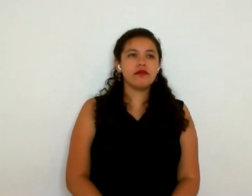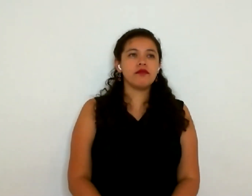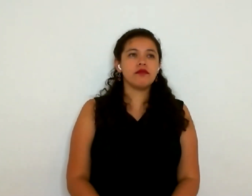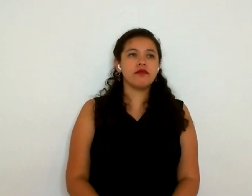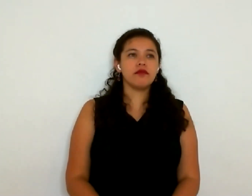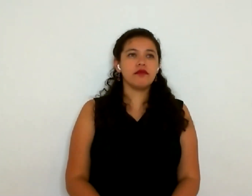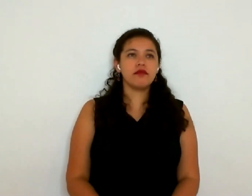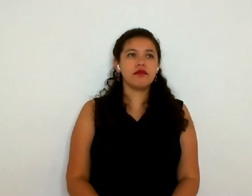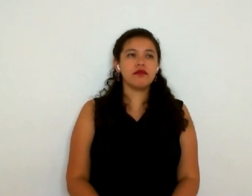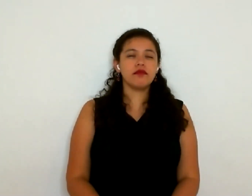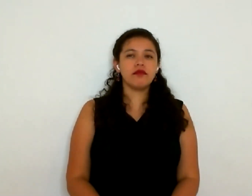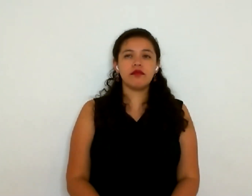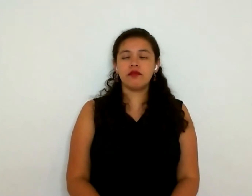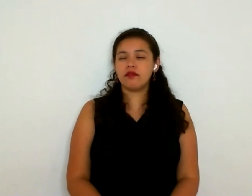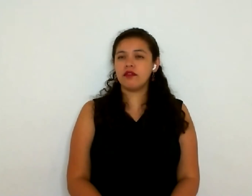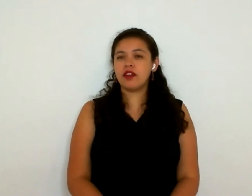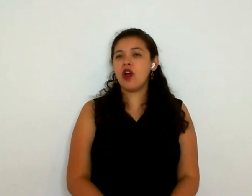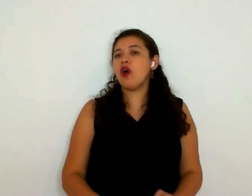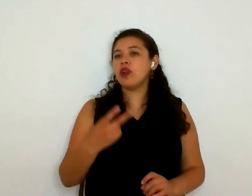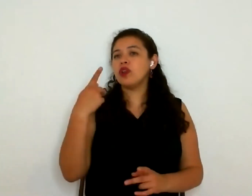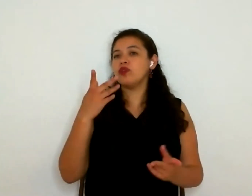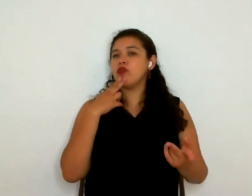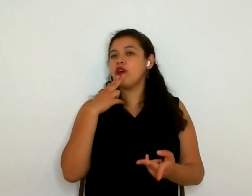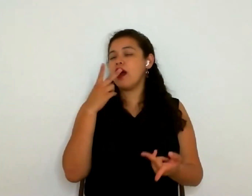pero es más bien de los artistas no